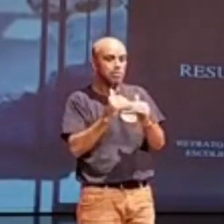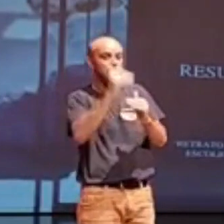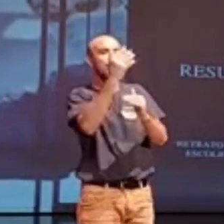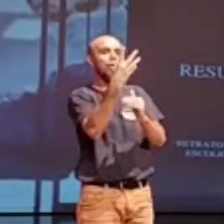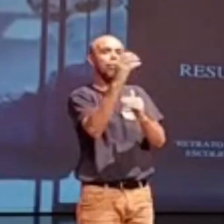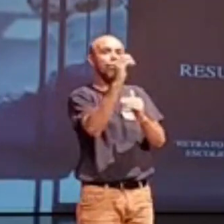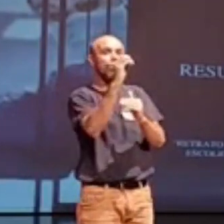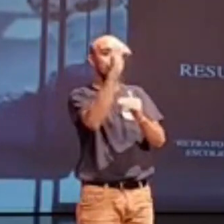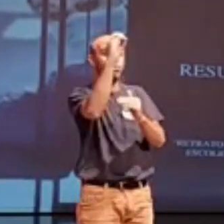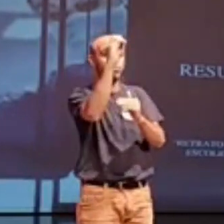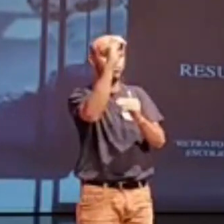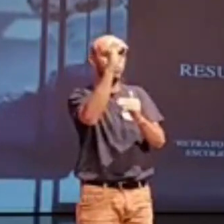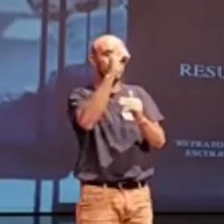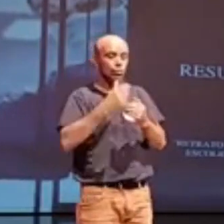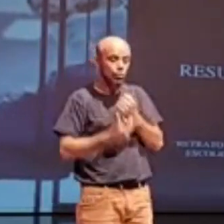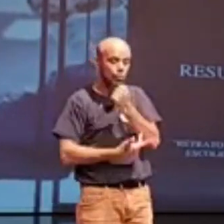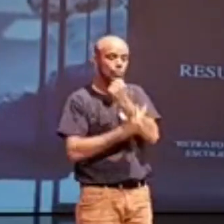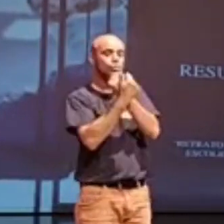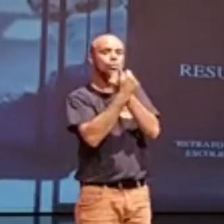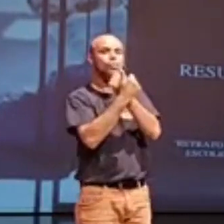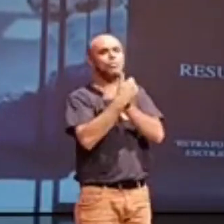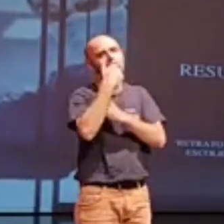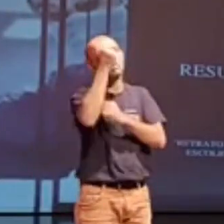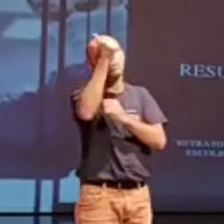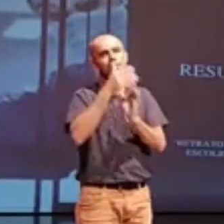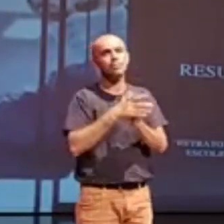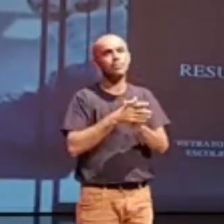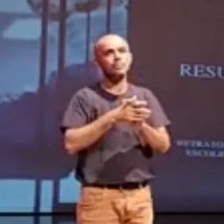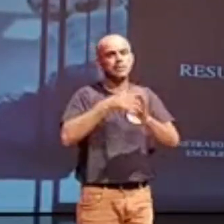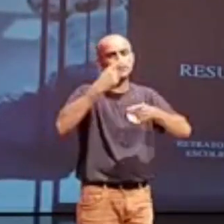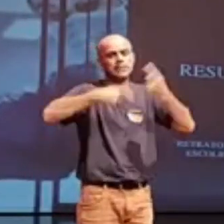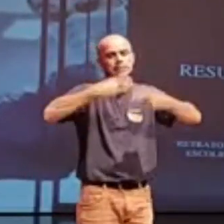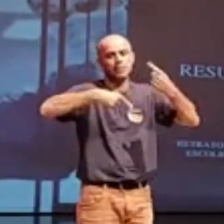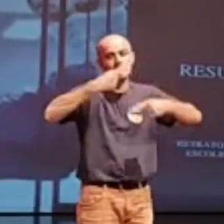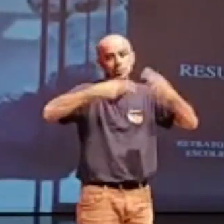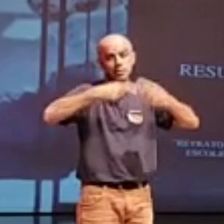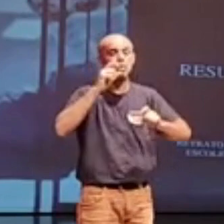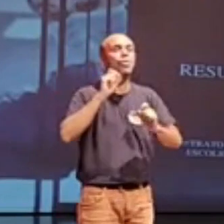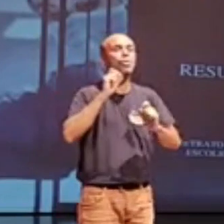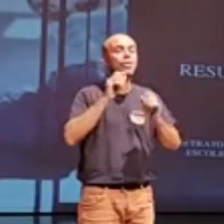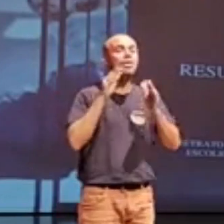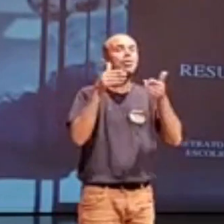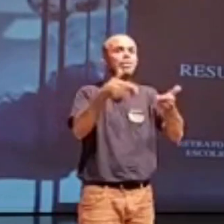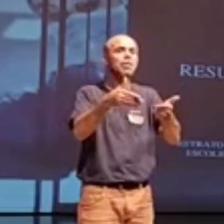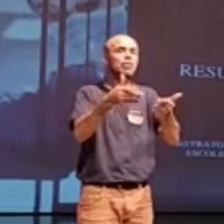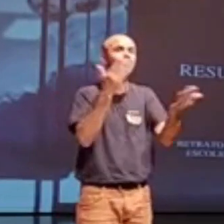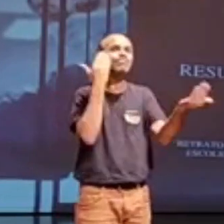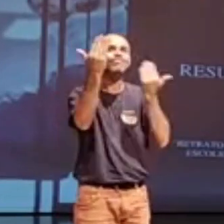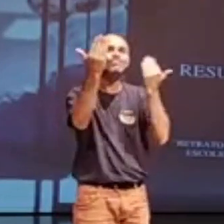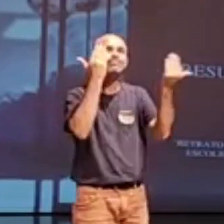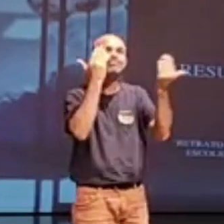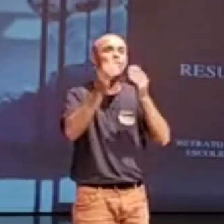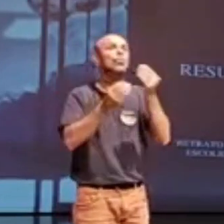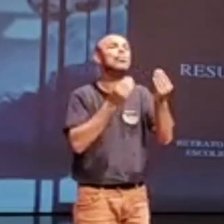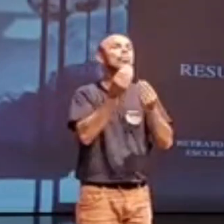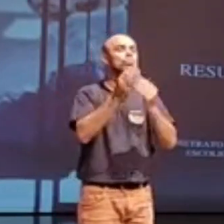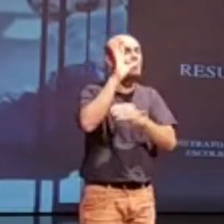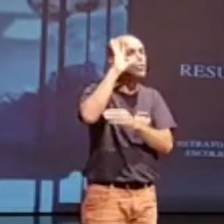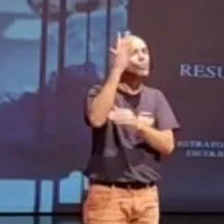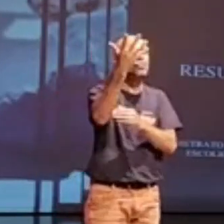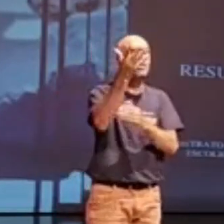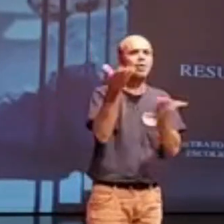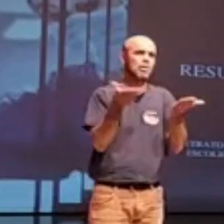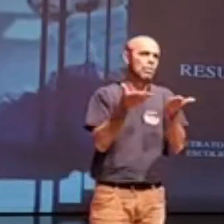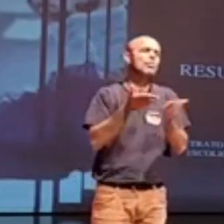cabelo cirúrgico, se opera, né? E tinha esse debate por esse grau de incerteza, como hoje em dia já se